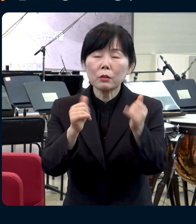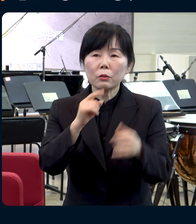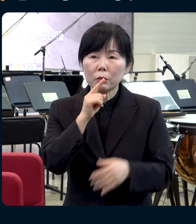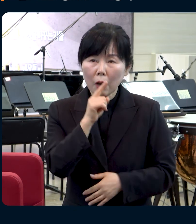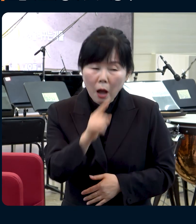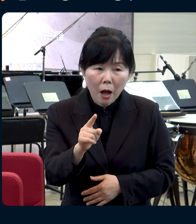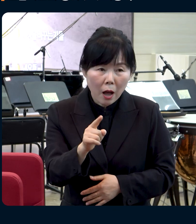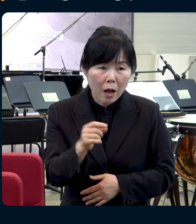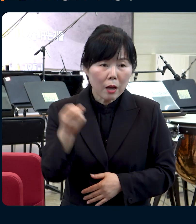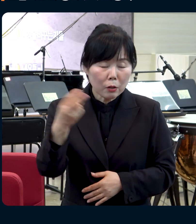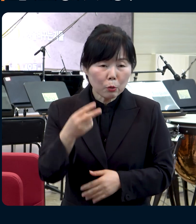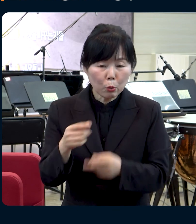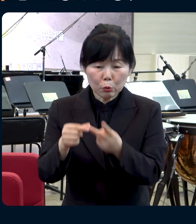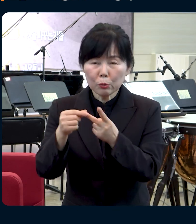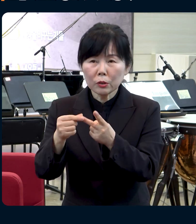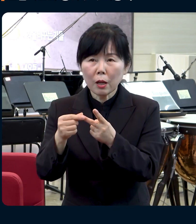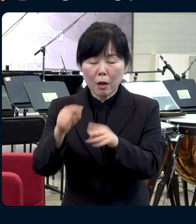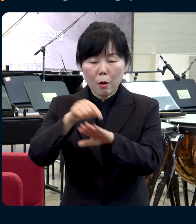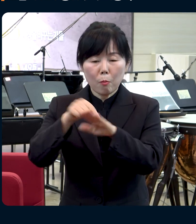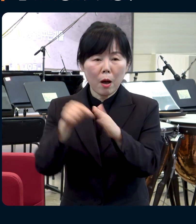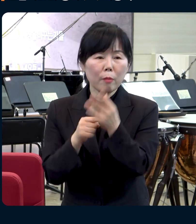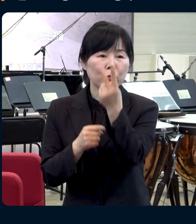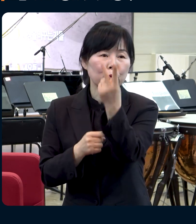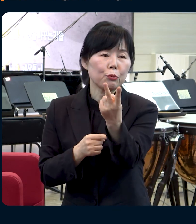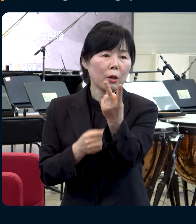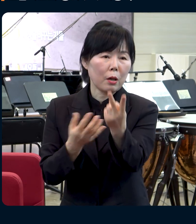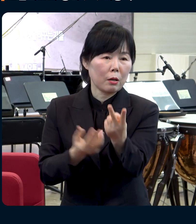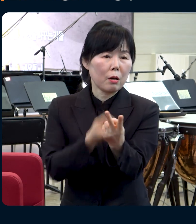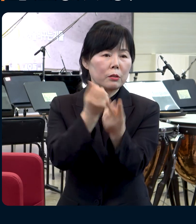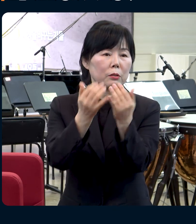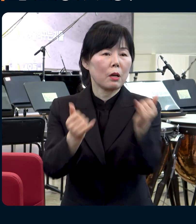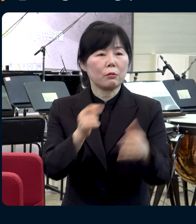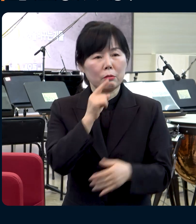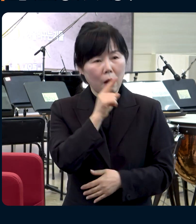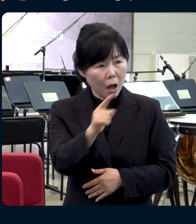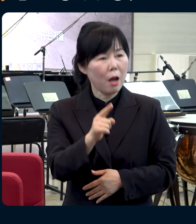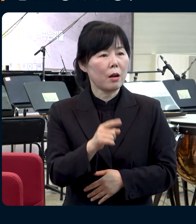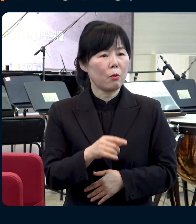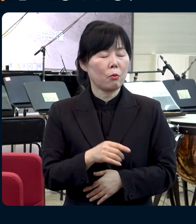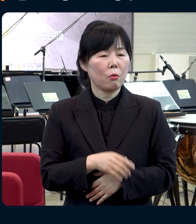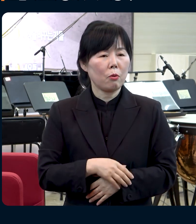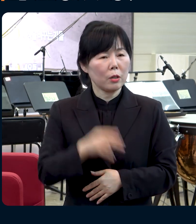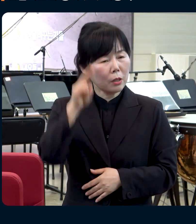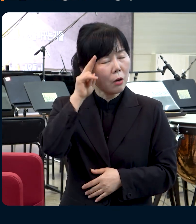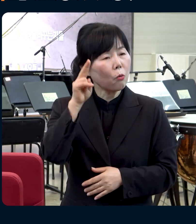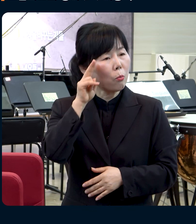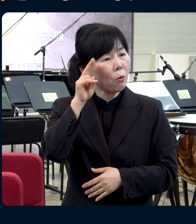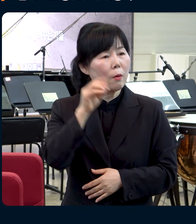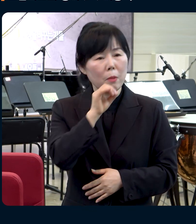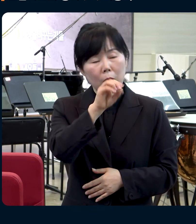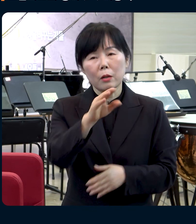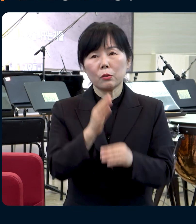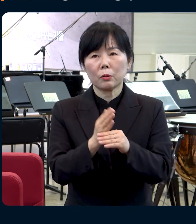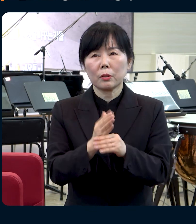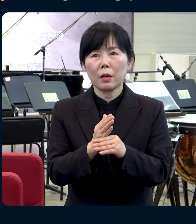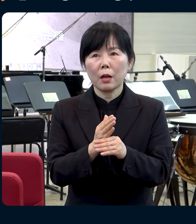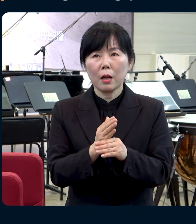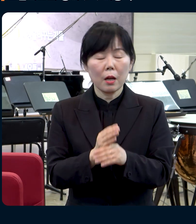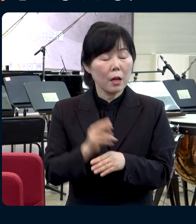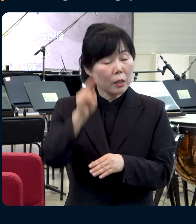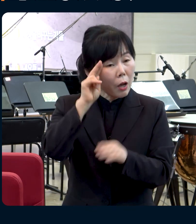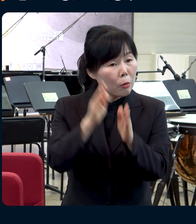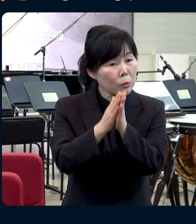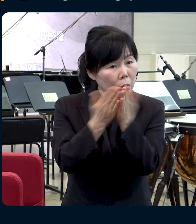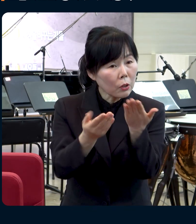뭐예요? 두 마음을 품은 자들아 라고 말하고 있어요. 자, 그렇다면 여러분 이 말씀이 맨 처음 기록됐을 때 이 말씀을